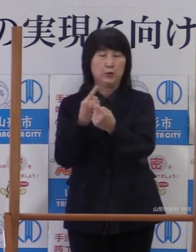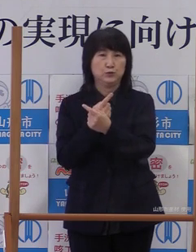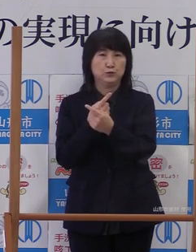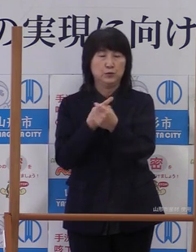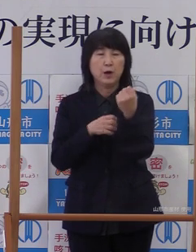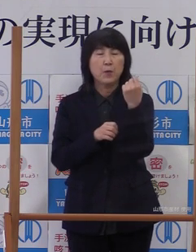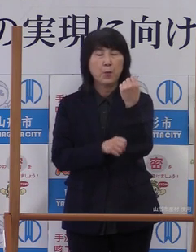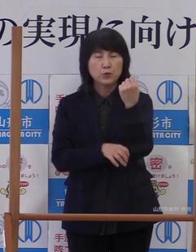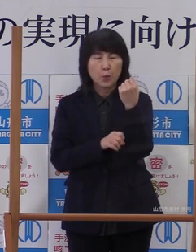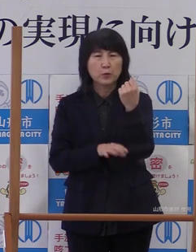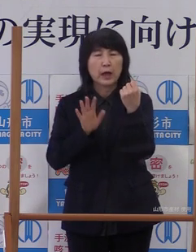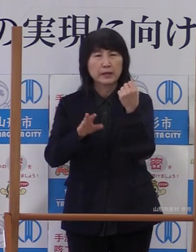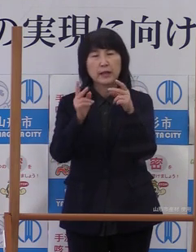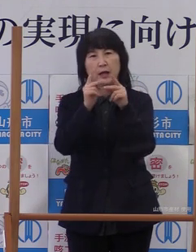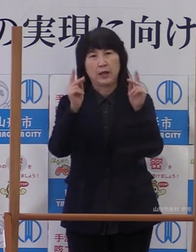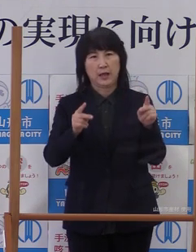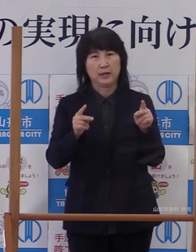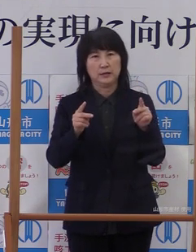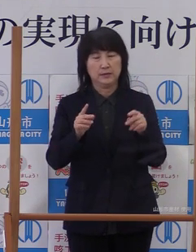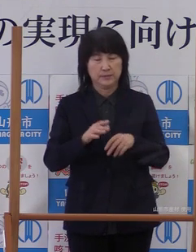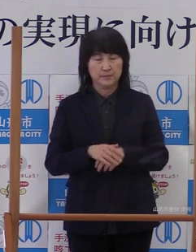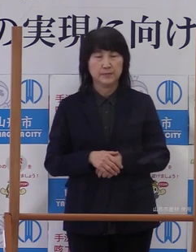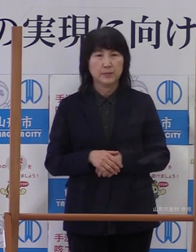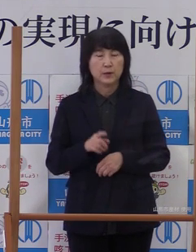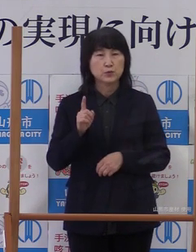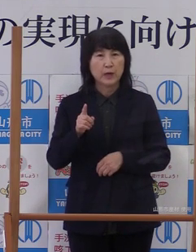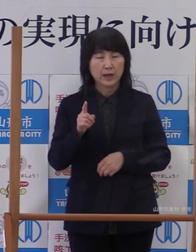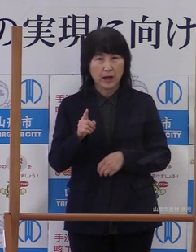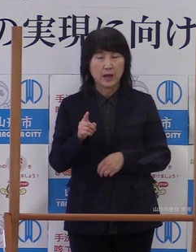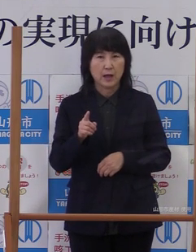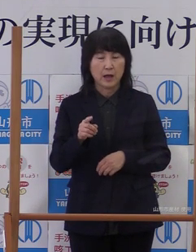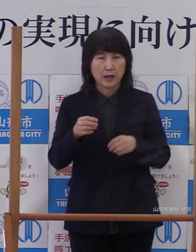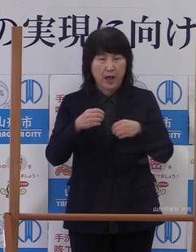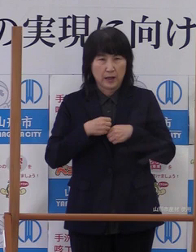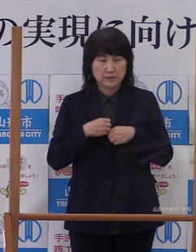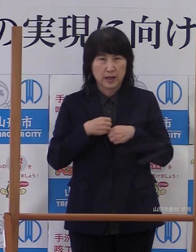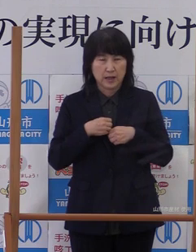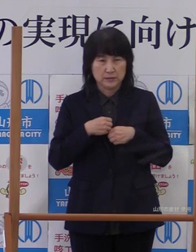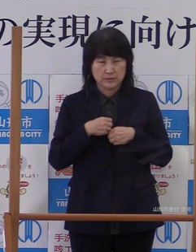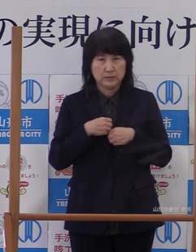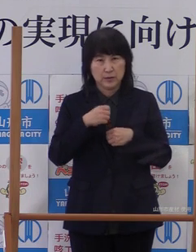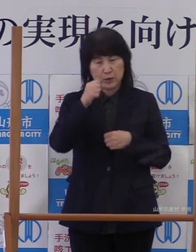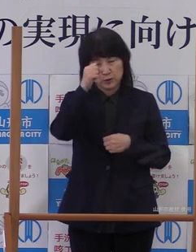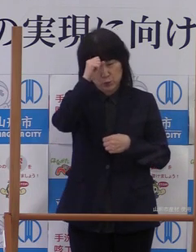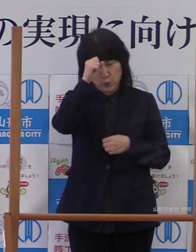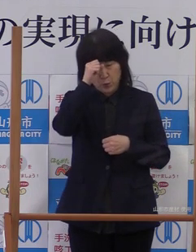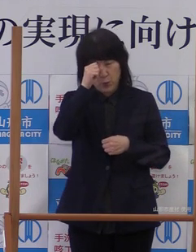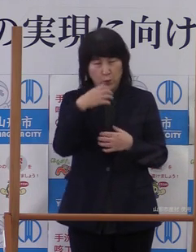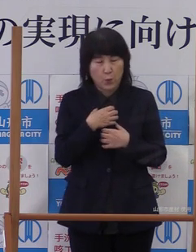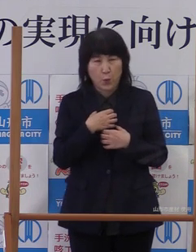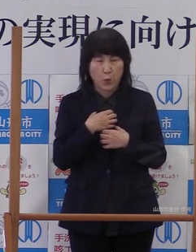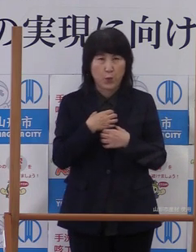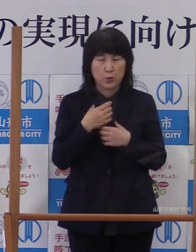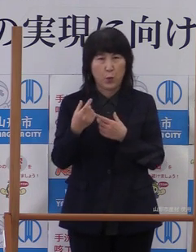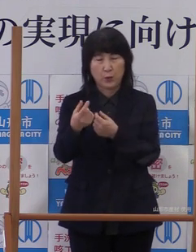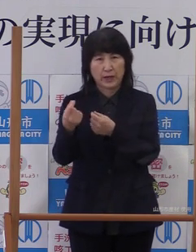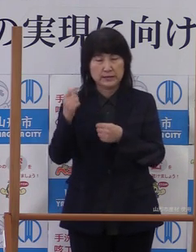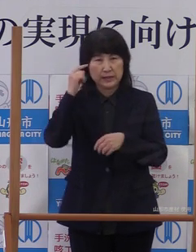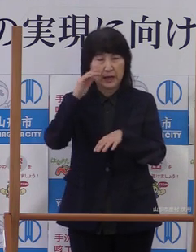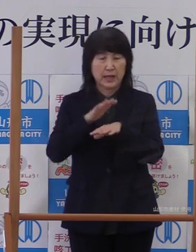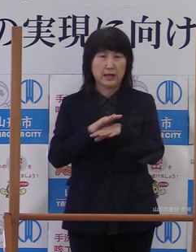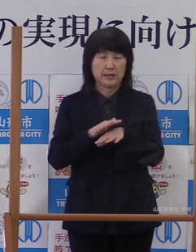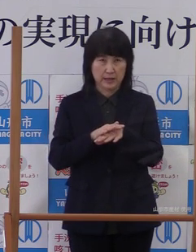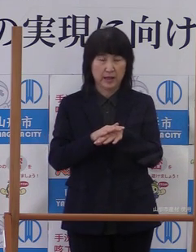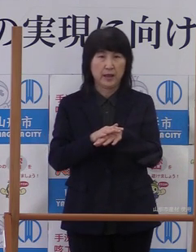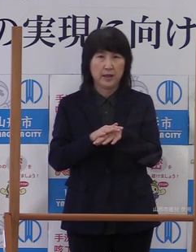もともとあった課題なわけですが、これが感染症の脅威という共通の認識のもとですね、よりや